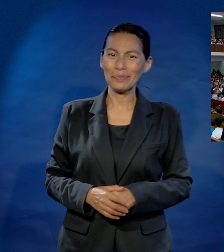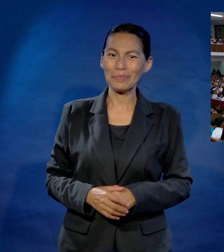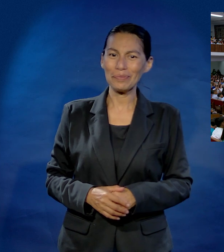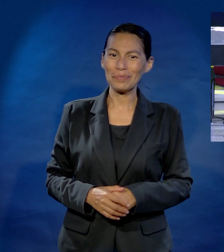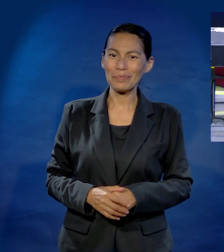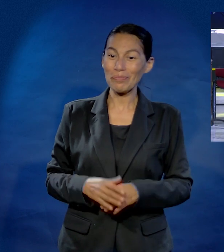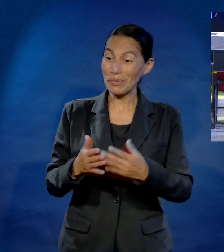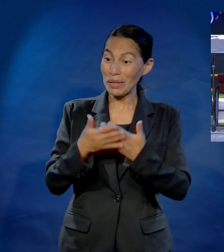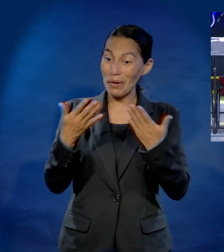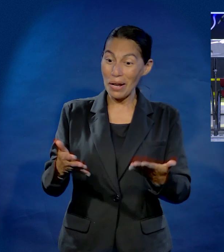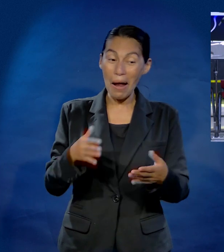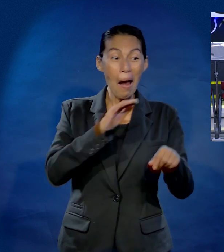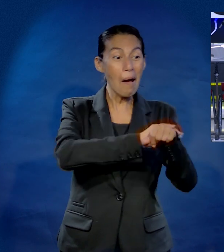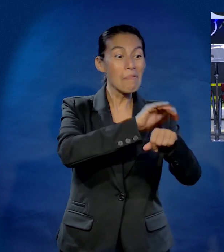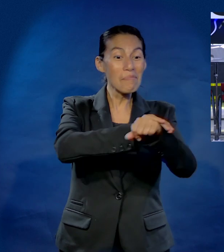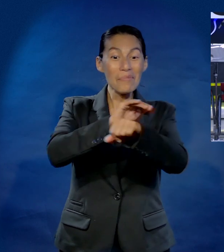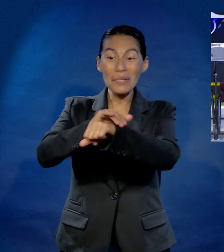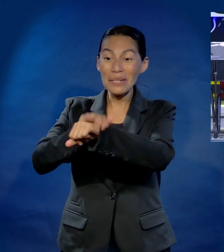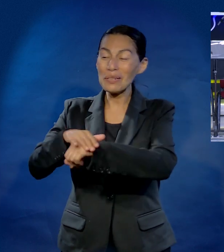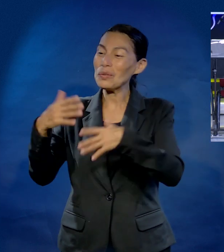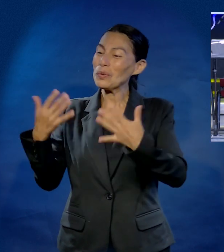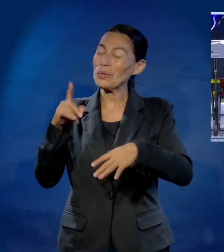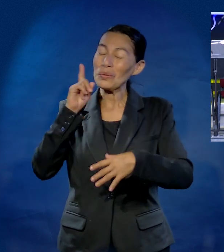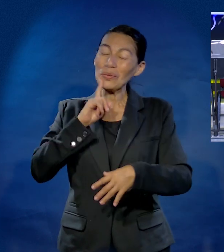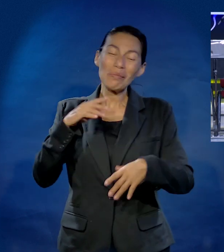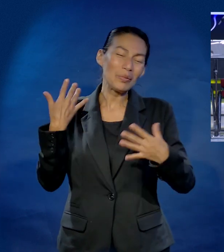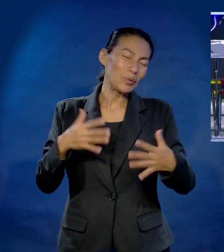mar? Y le digo, sí, soy yo.